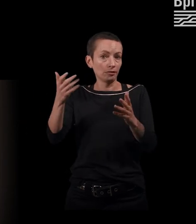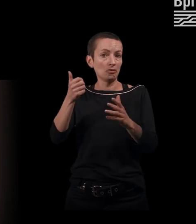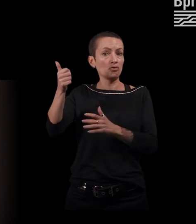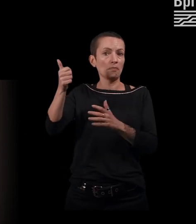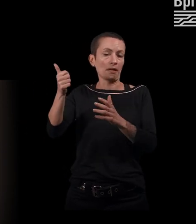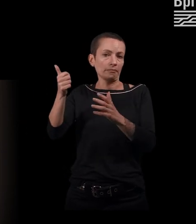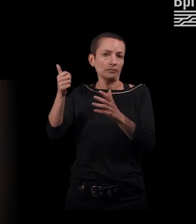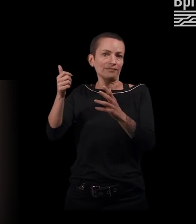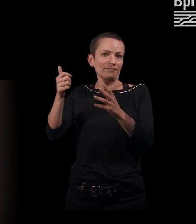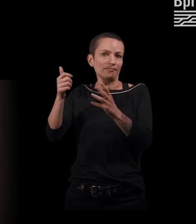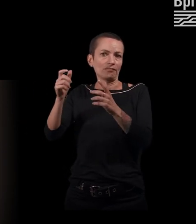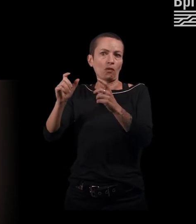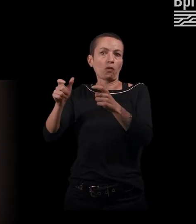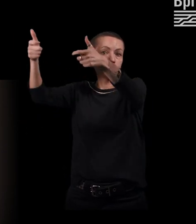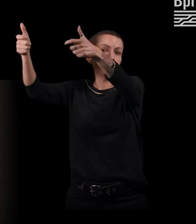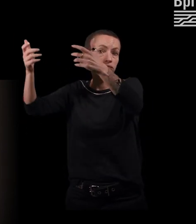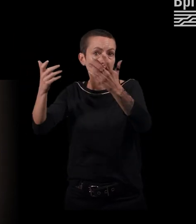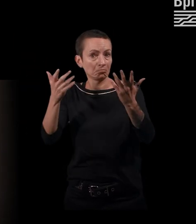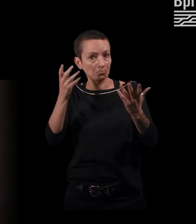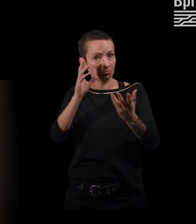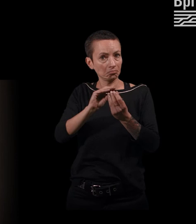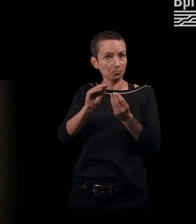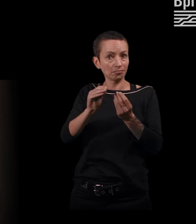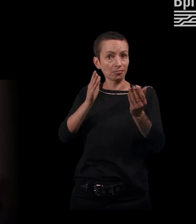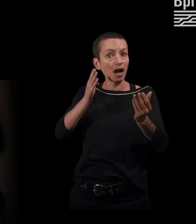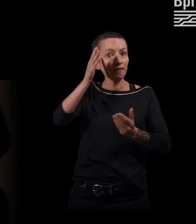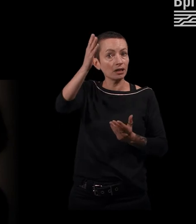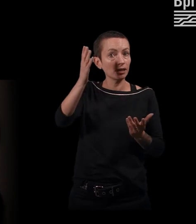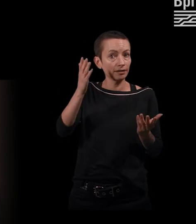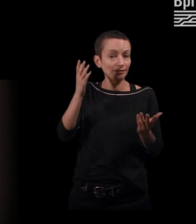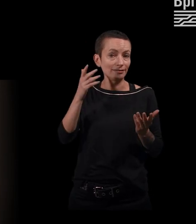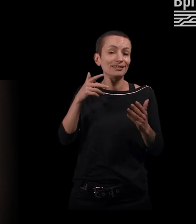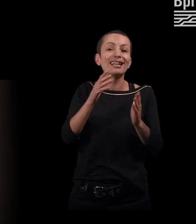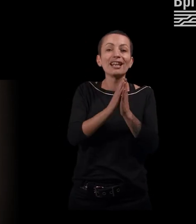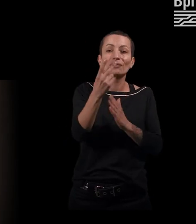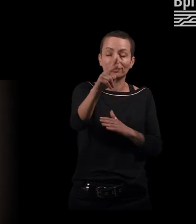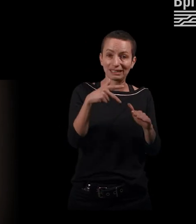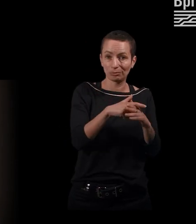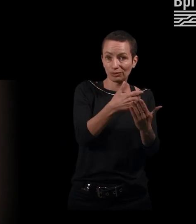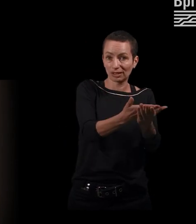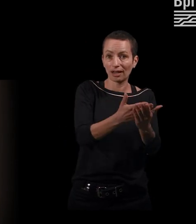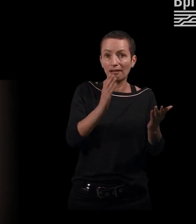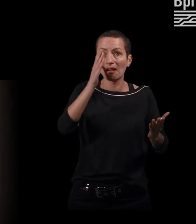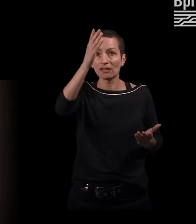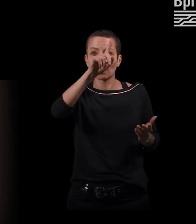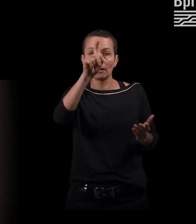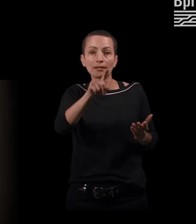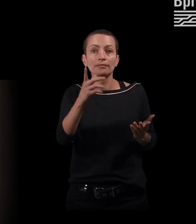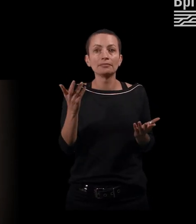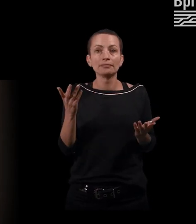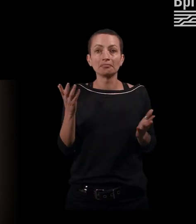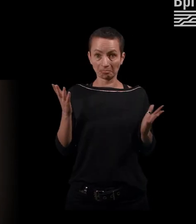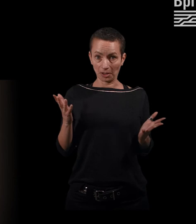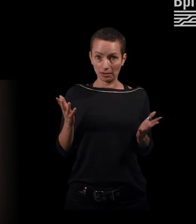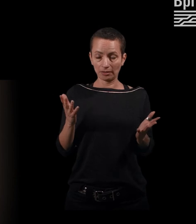lui-même. On ne peut que se poser la question du demain, puisque ça commence par ça, votre livre, sur la question de